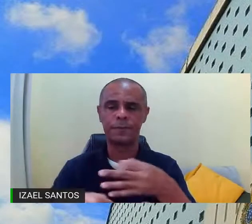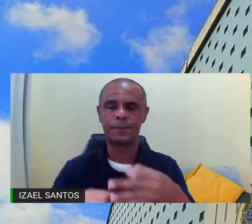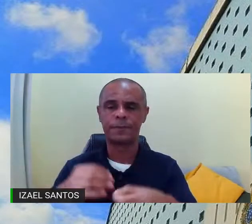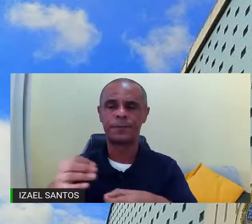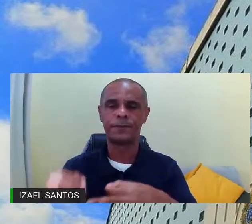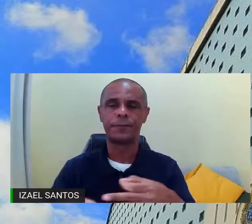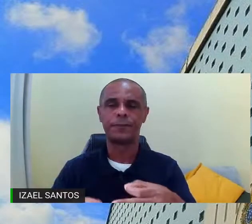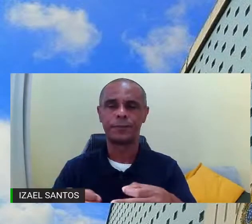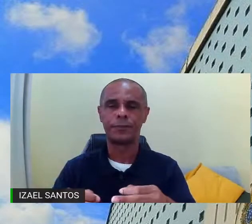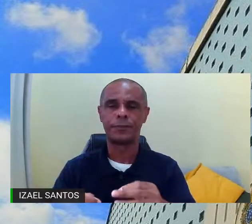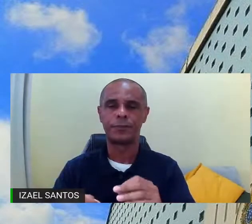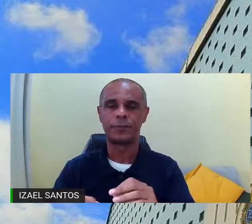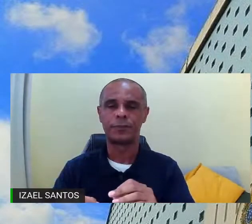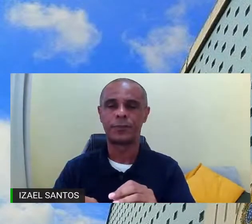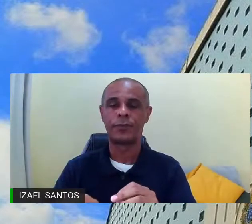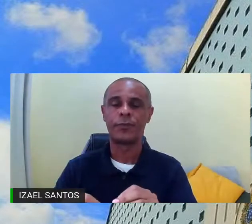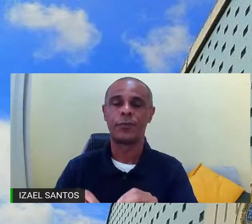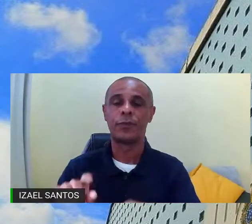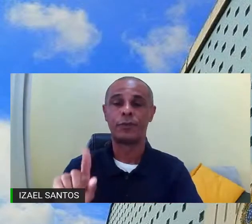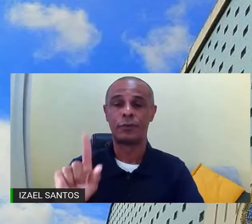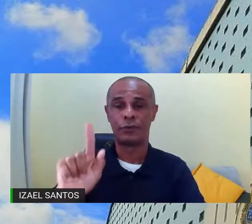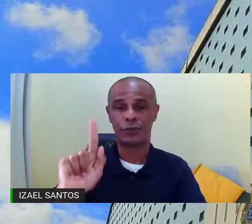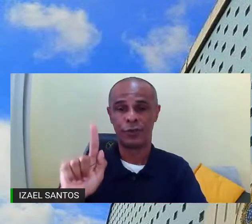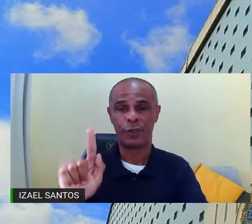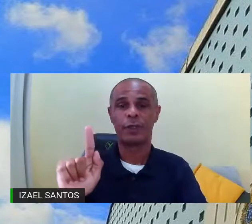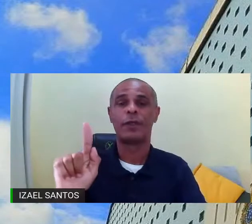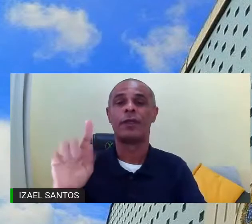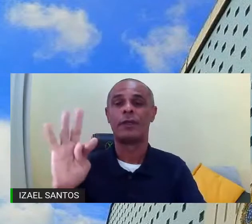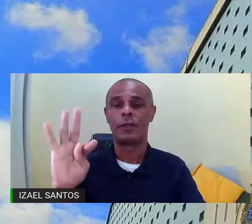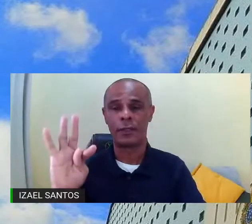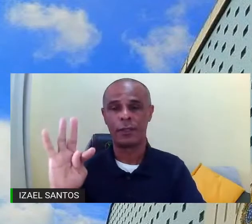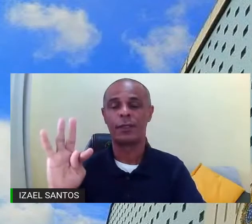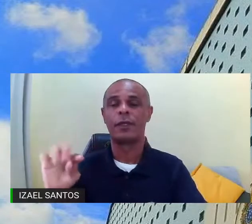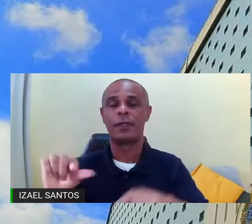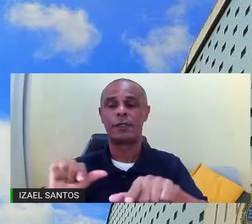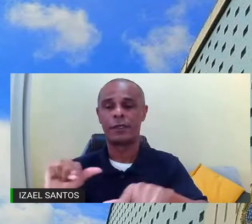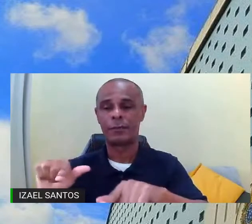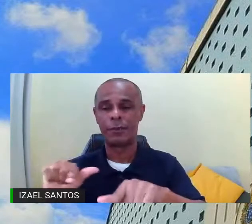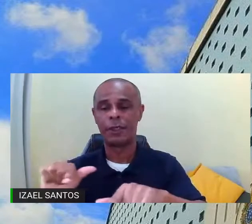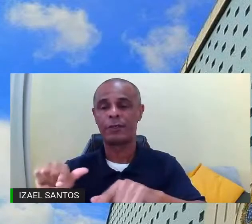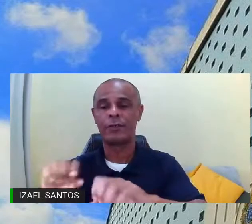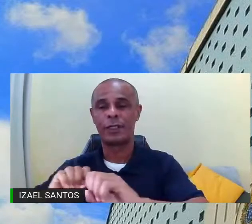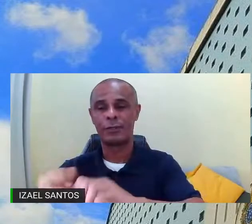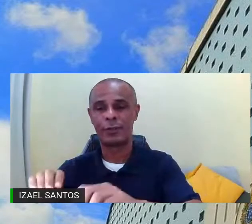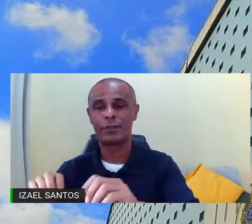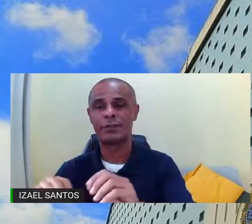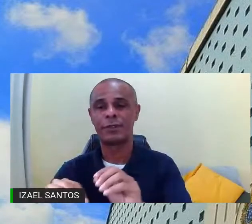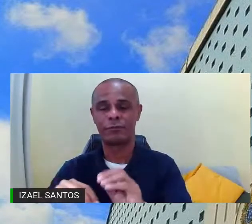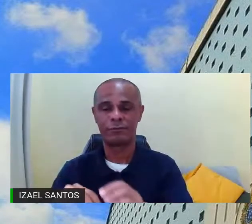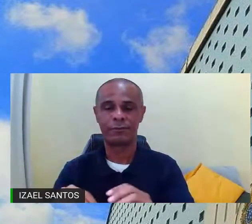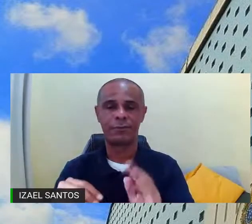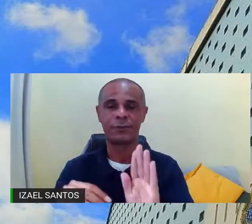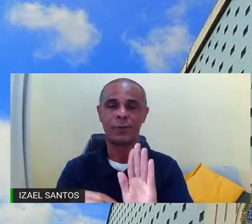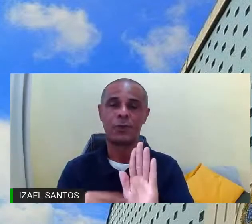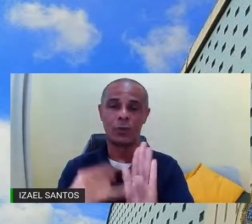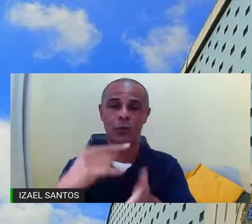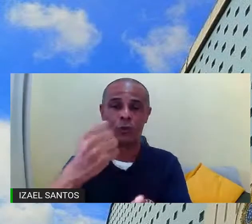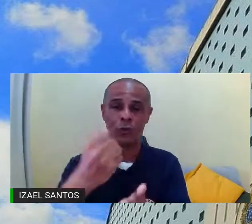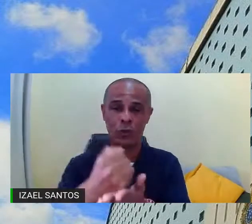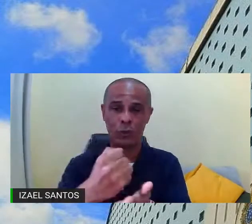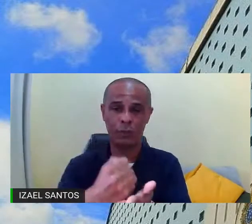nota de repúdio do GT Trabalho e Educação. As questões gerais e as específicas estão claras nas diretrizes.